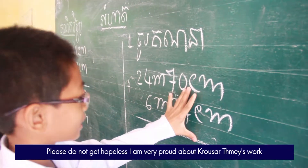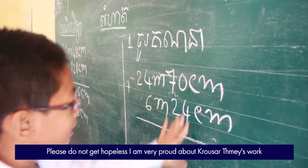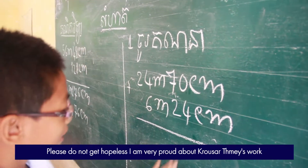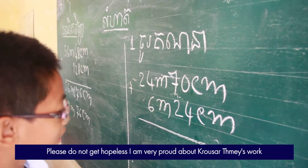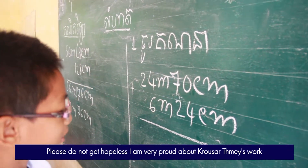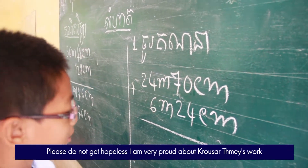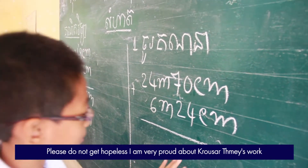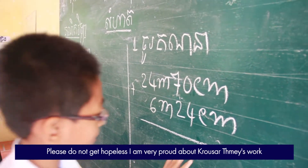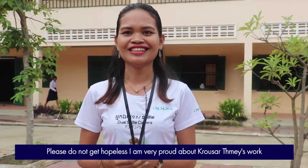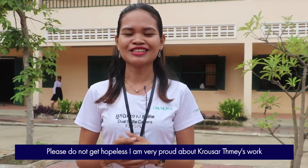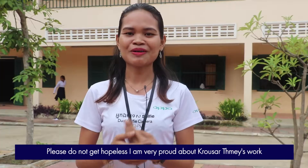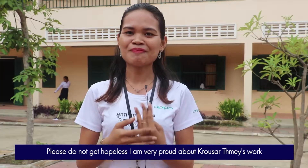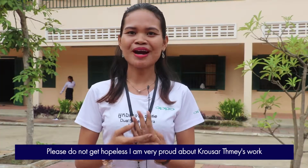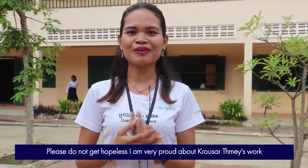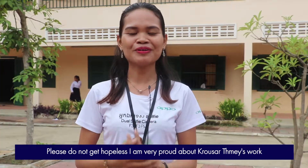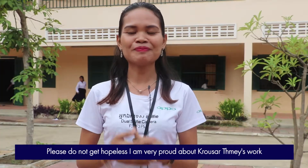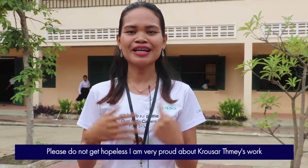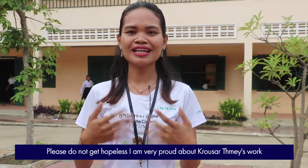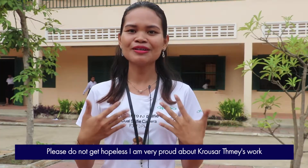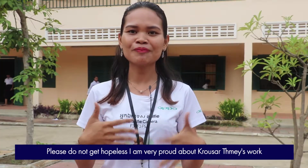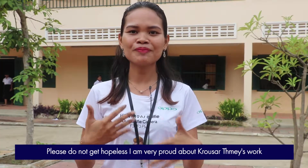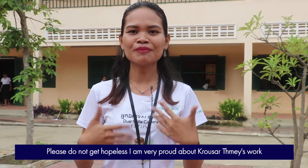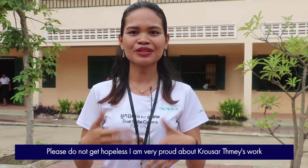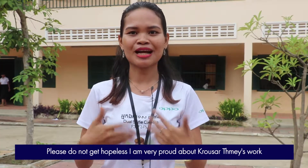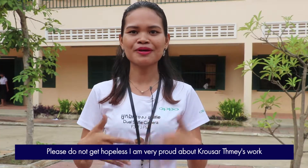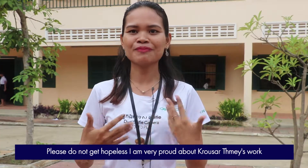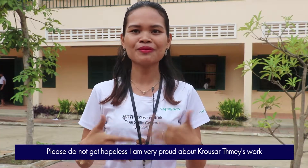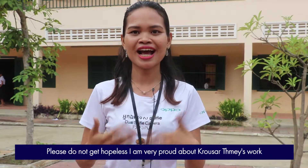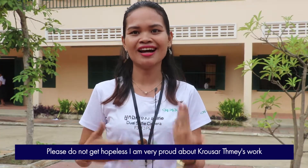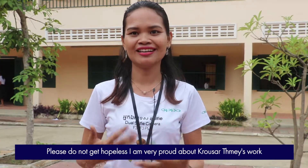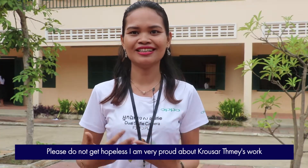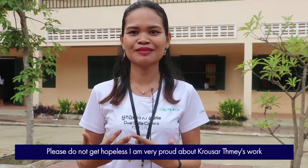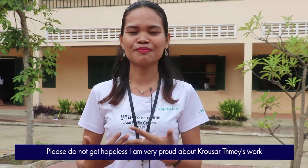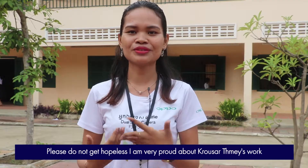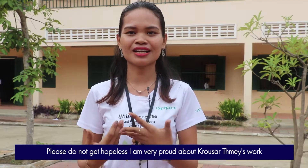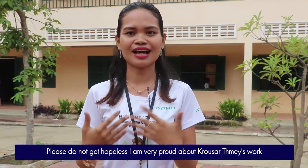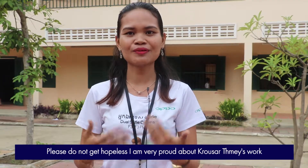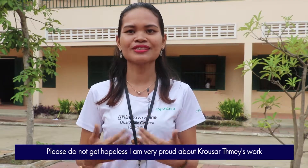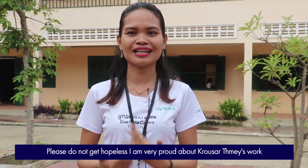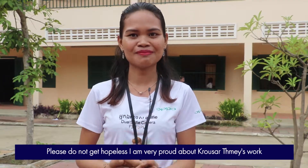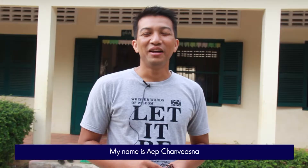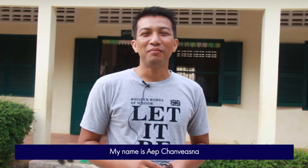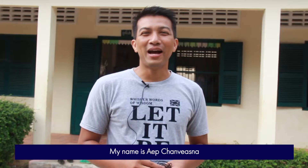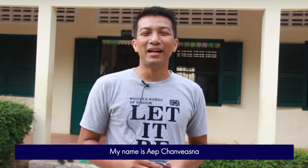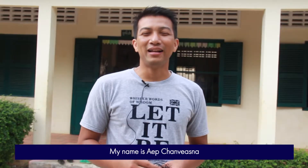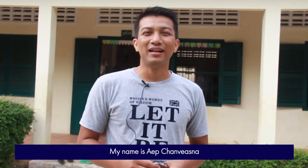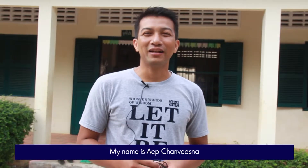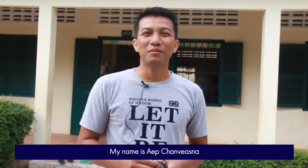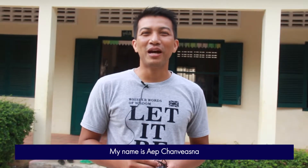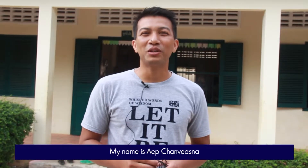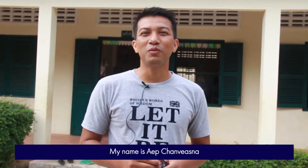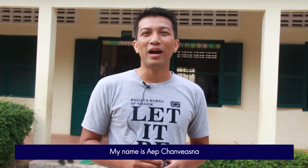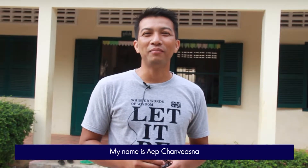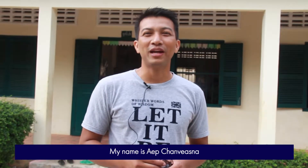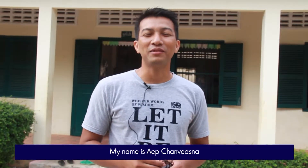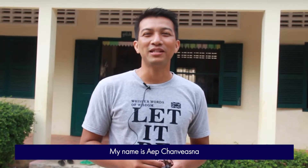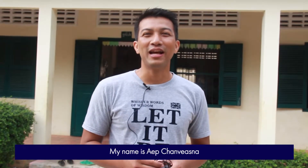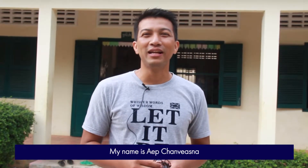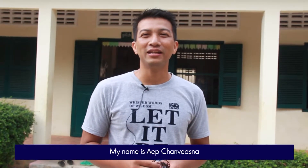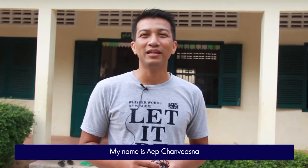mày sao sơm mà cứ về đi nhóm miên mô tận áp hiệp rui hời chấm pua sả lá Krousar Thmey bạn chấm bạn chấm mua ép chân như thế chỉ